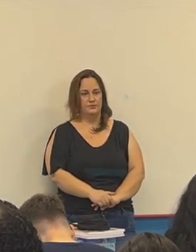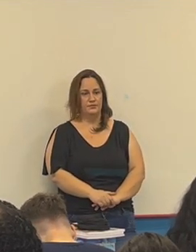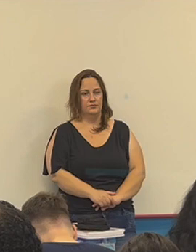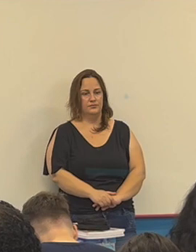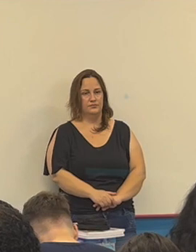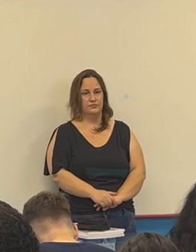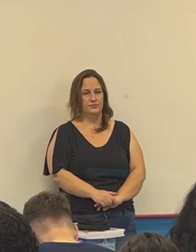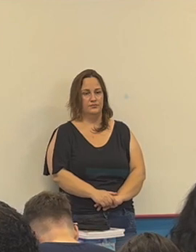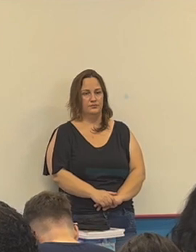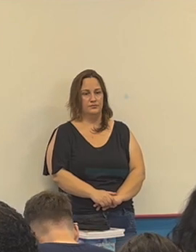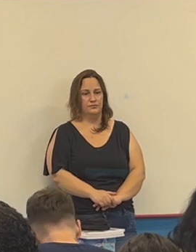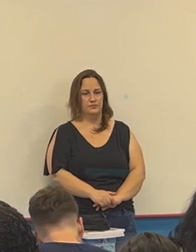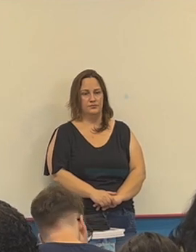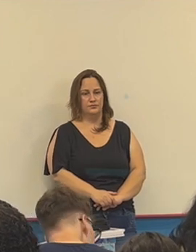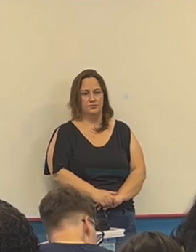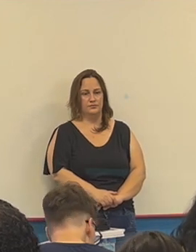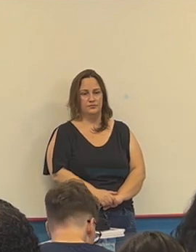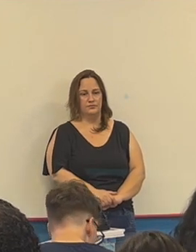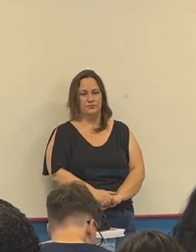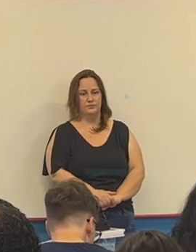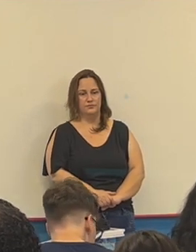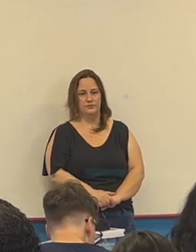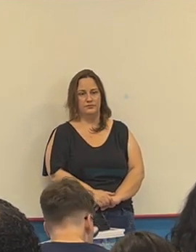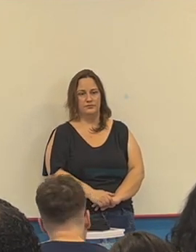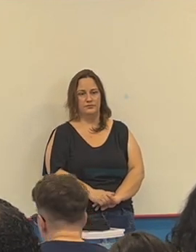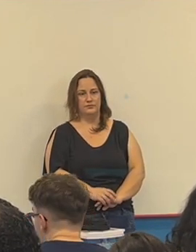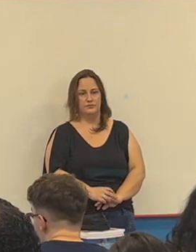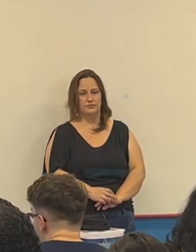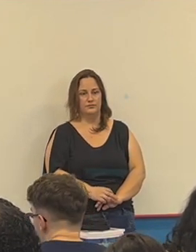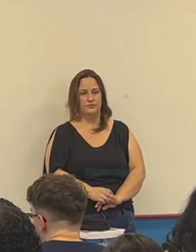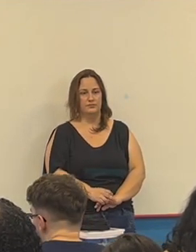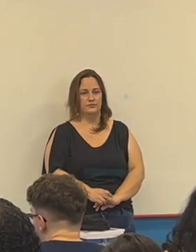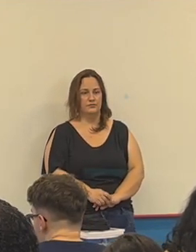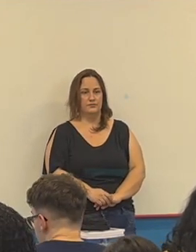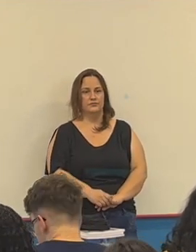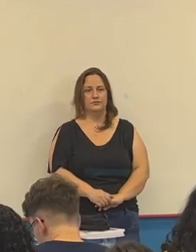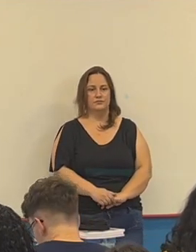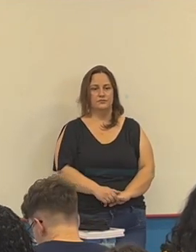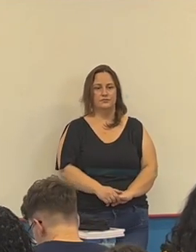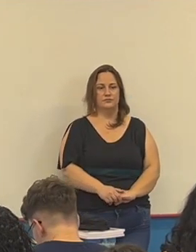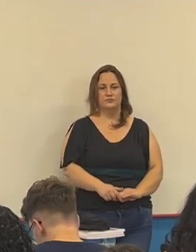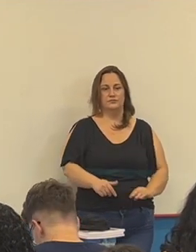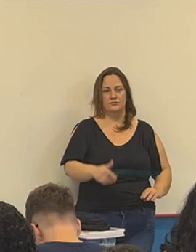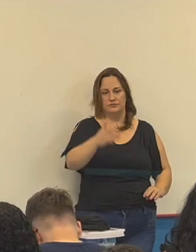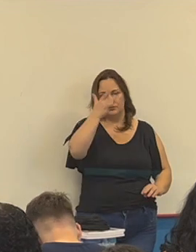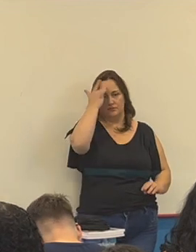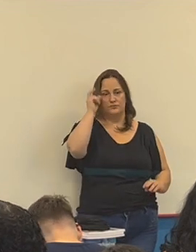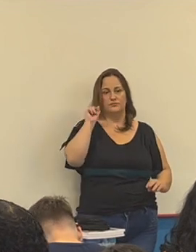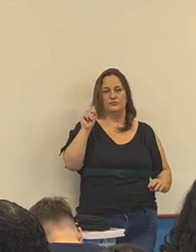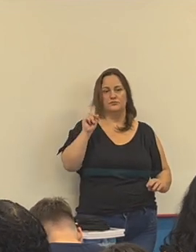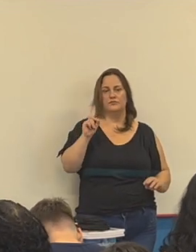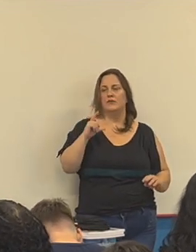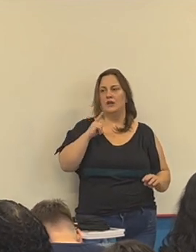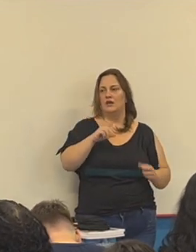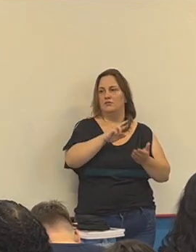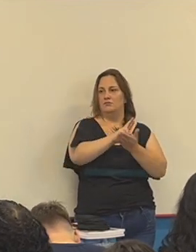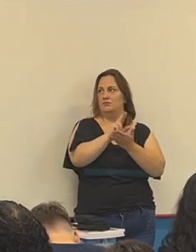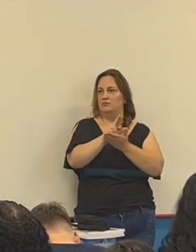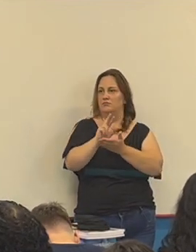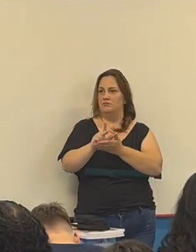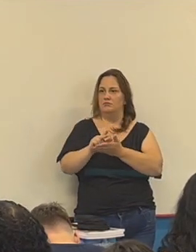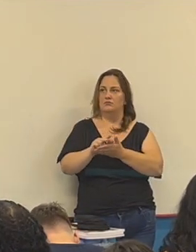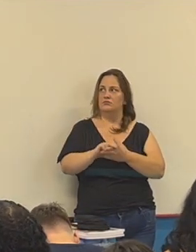dia, quem são que a gente tem que enfrentar, entendeu? Então, esse casal está aí, está meio que areio ali acontecendo, mas mal sabe ele que tem vários em volta.